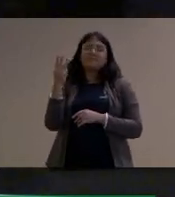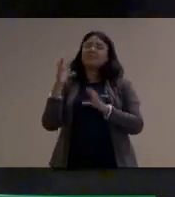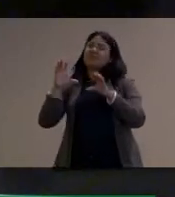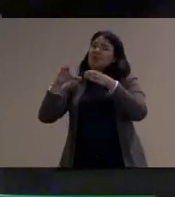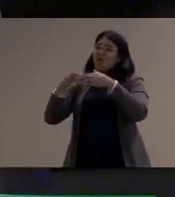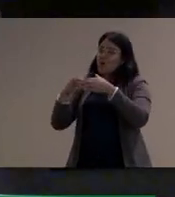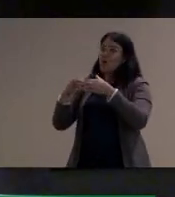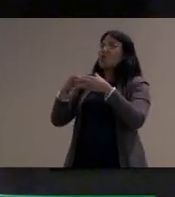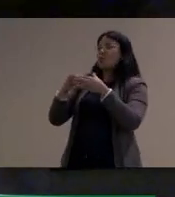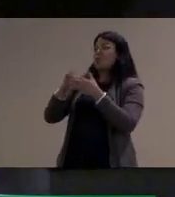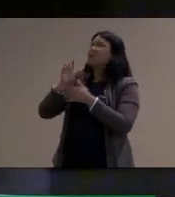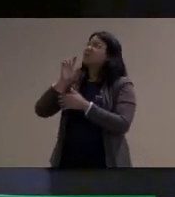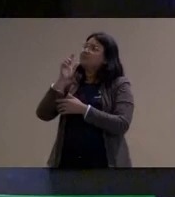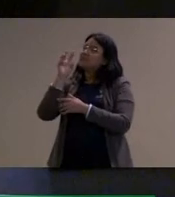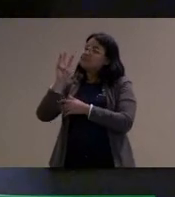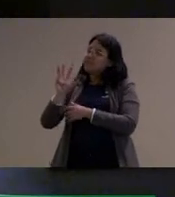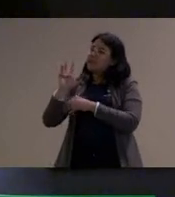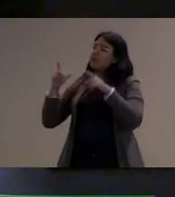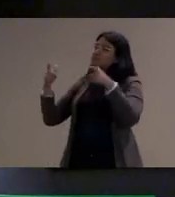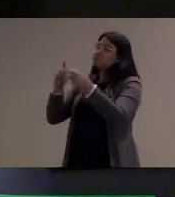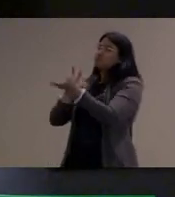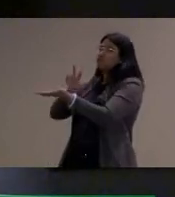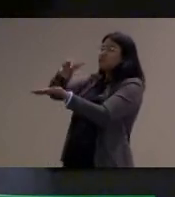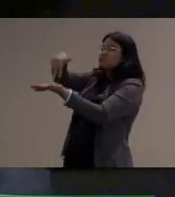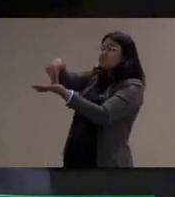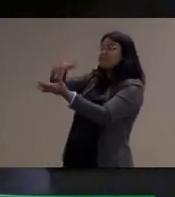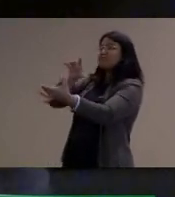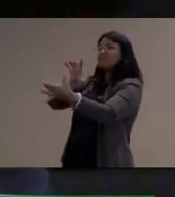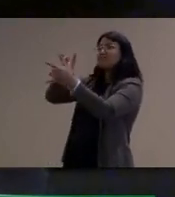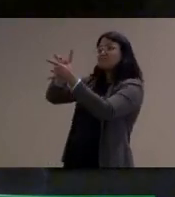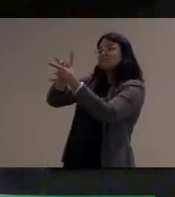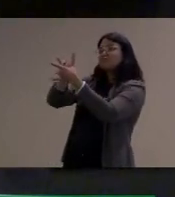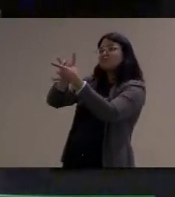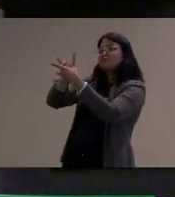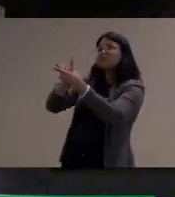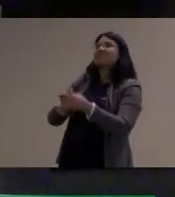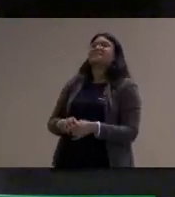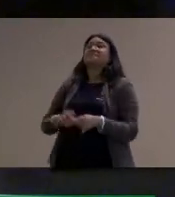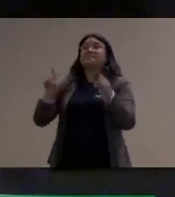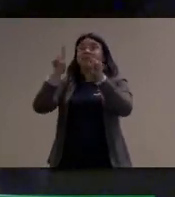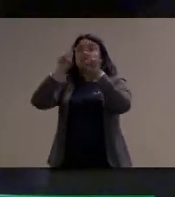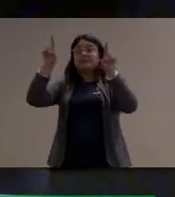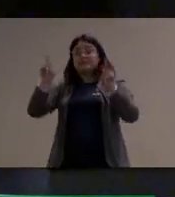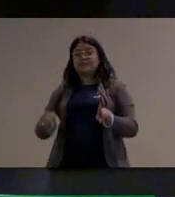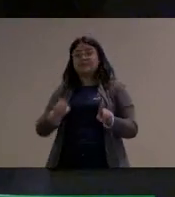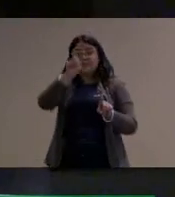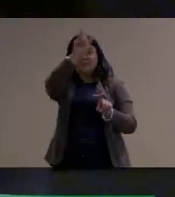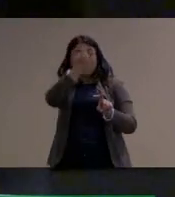G3 é o meu lugar de fala servidora